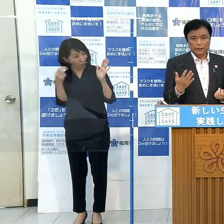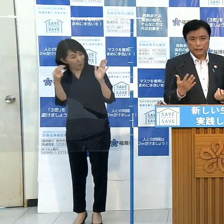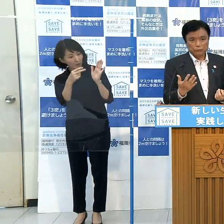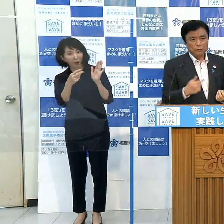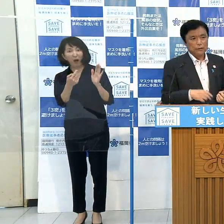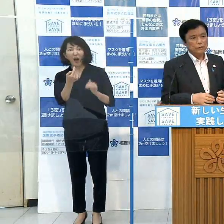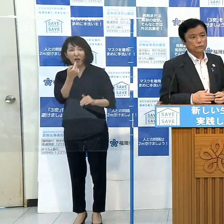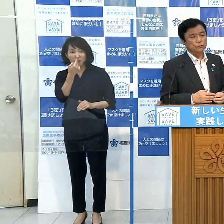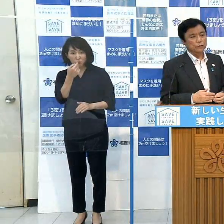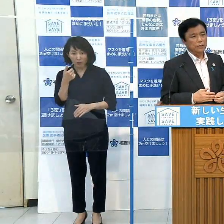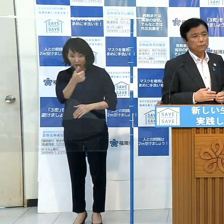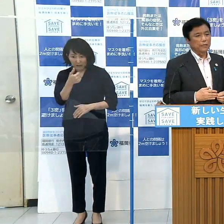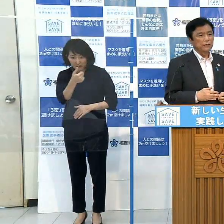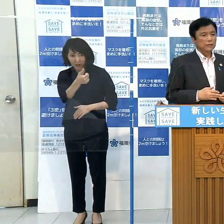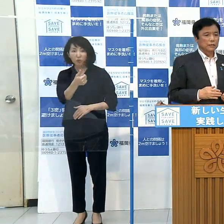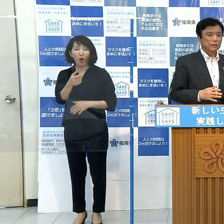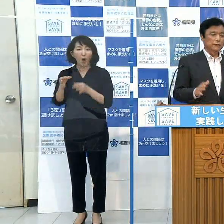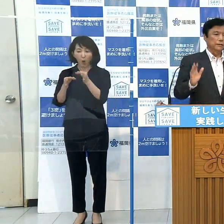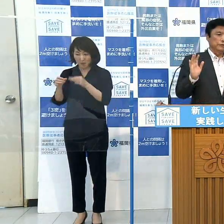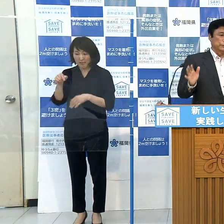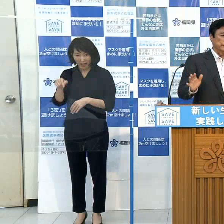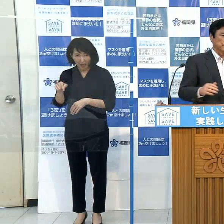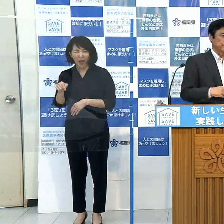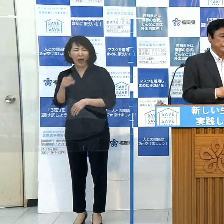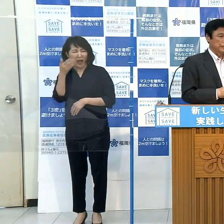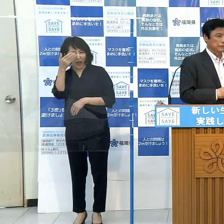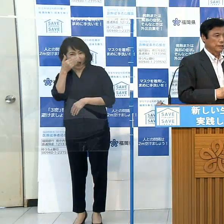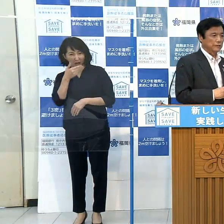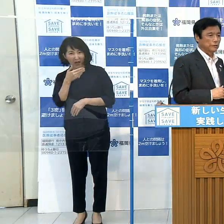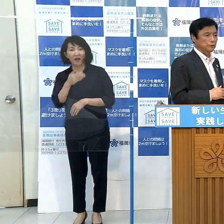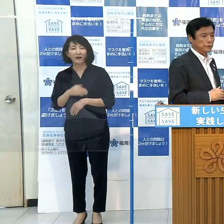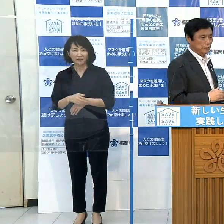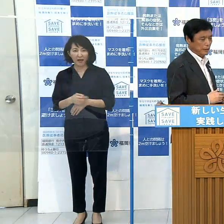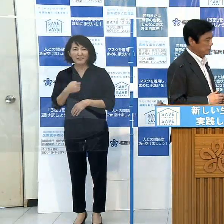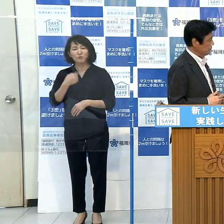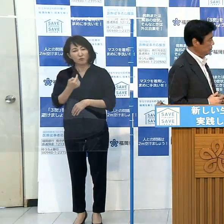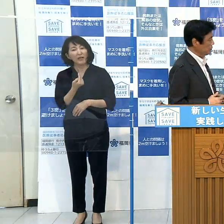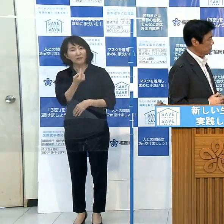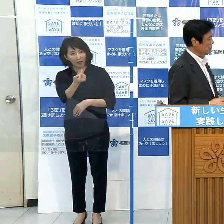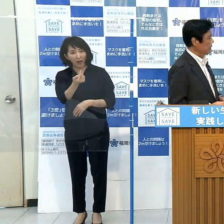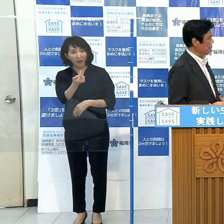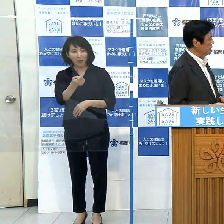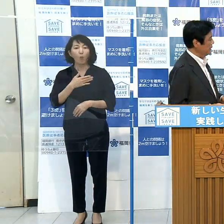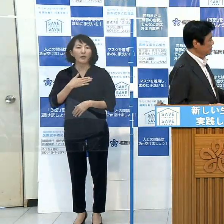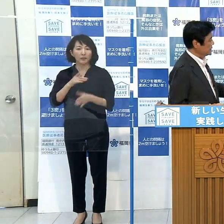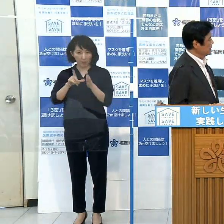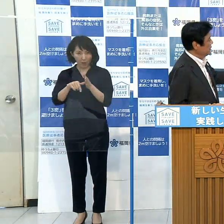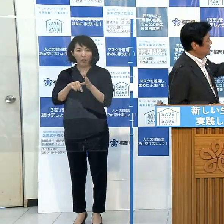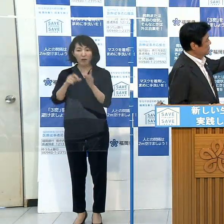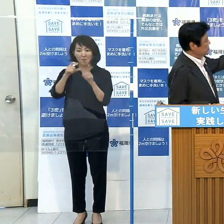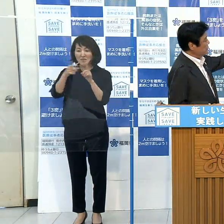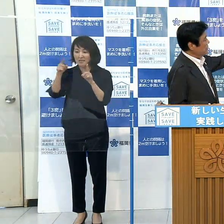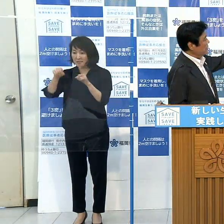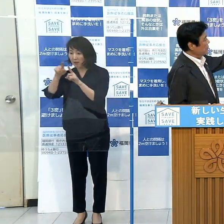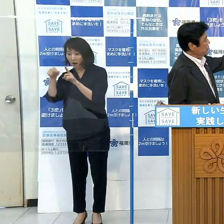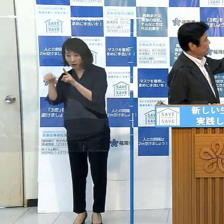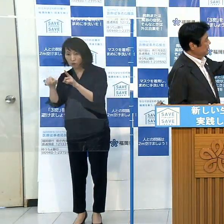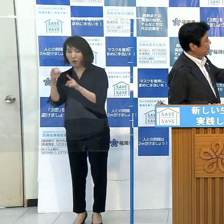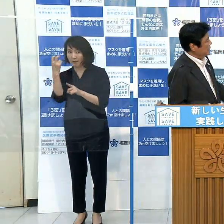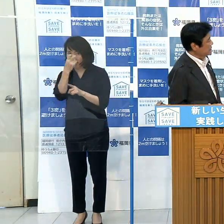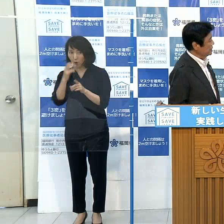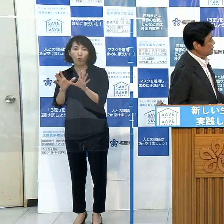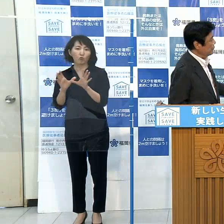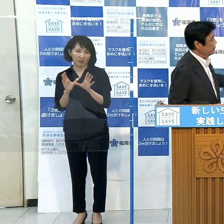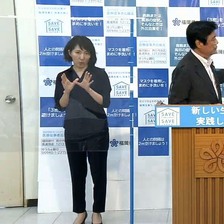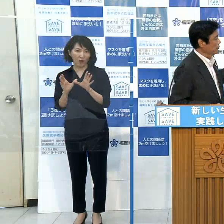設だ、店だということがあれば、名乗り出て PCR 検査等を受けていただくということのためであります。そういったこと